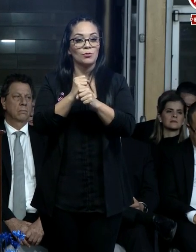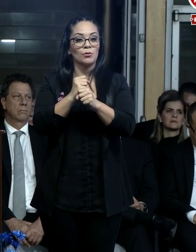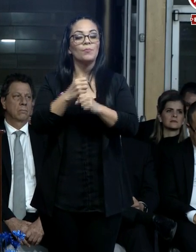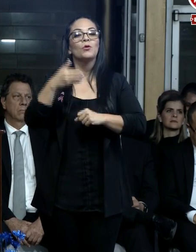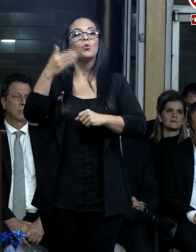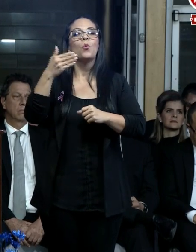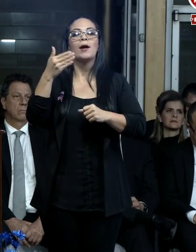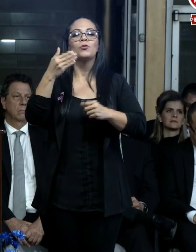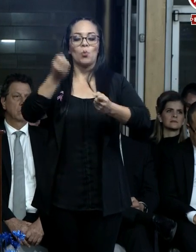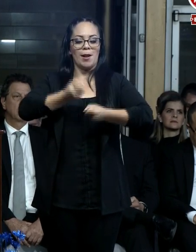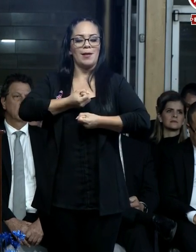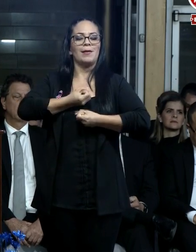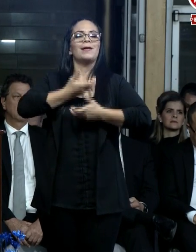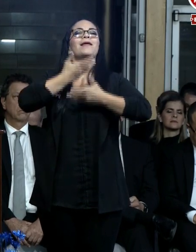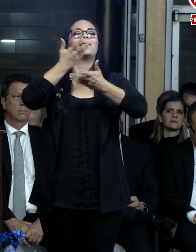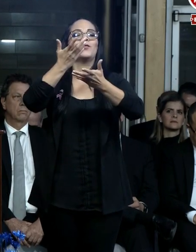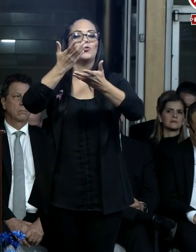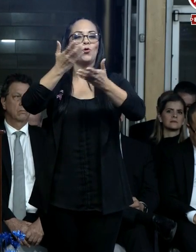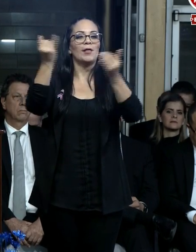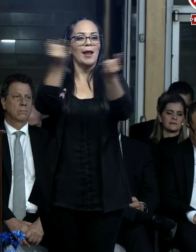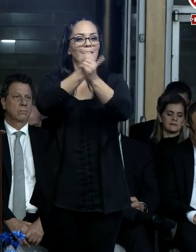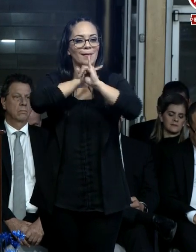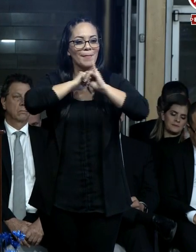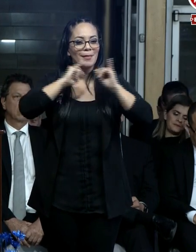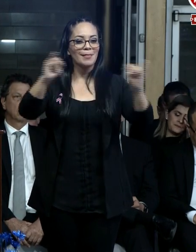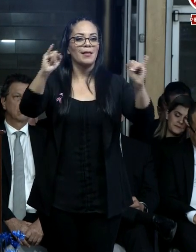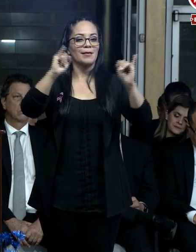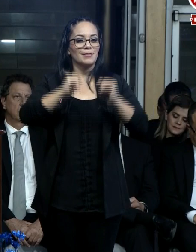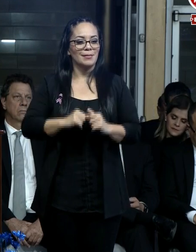cuando el grito de la independencia